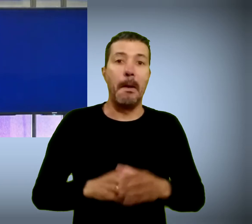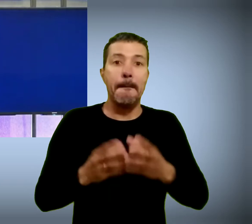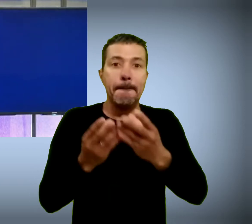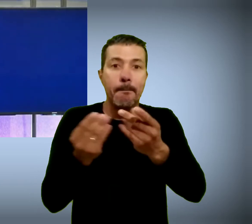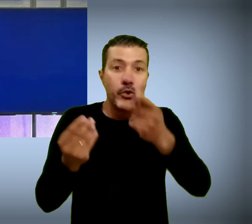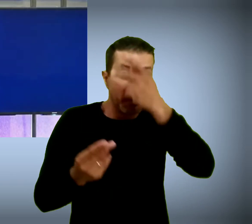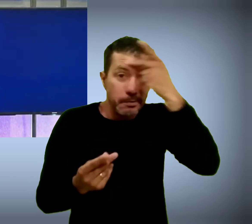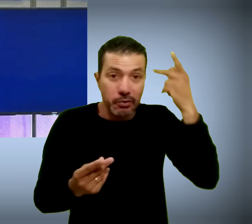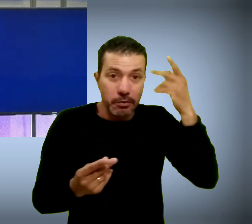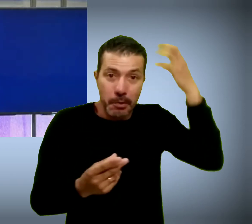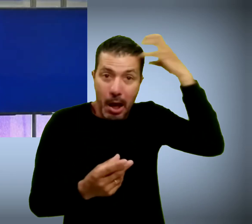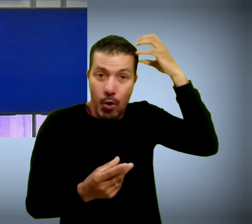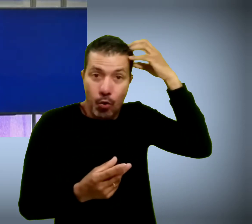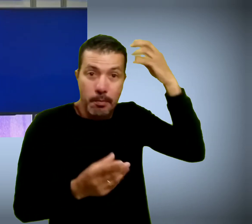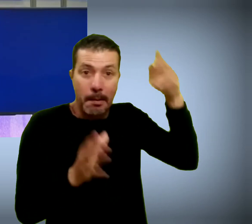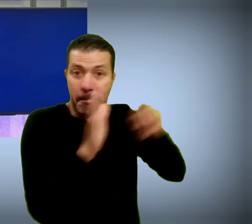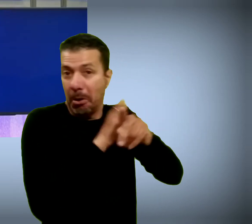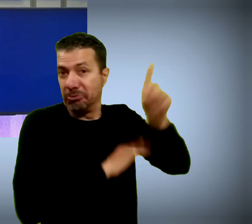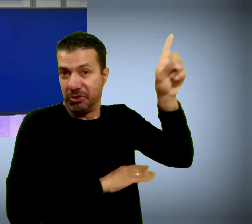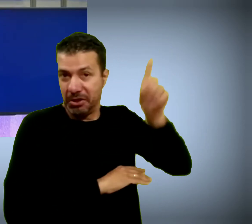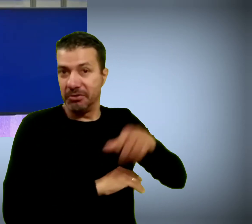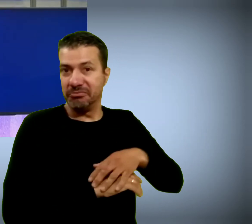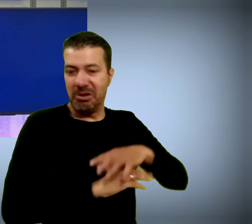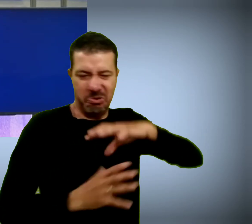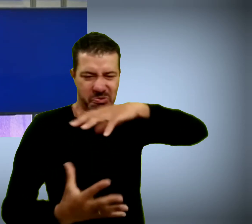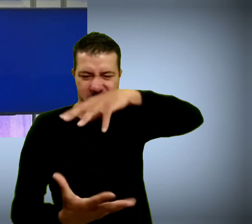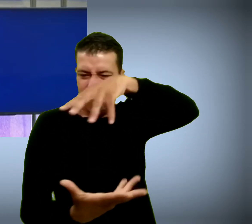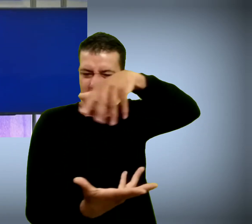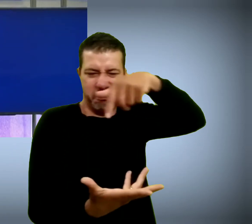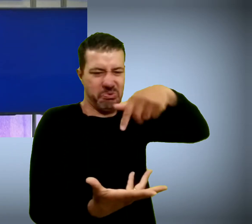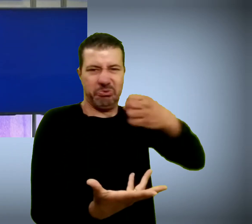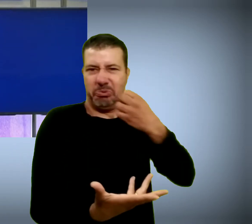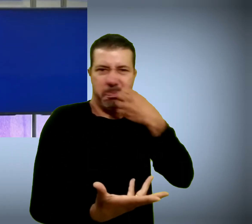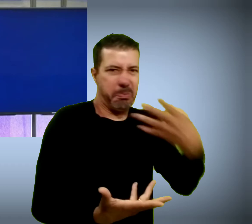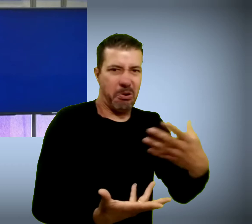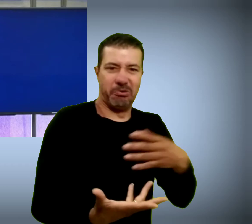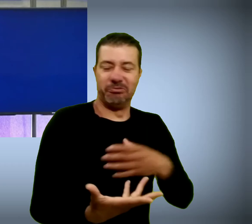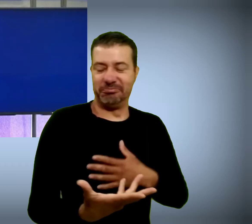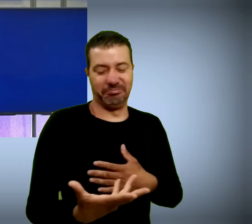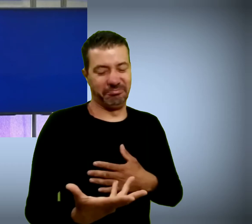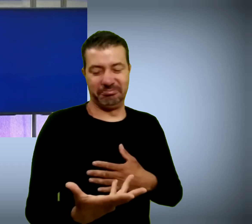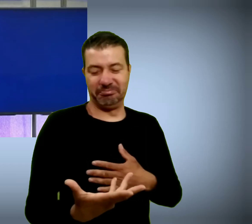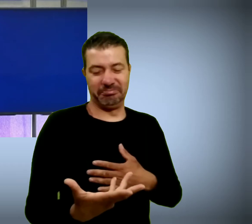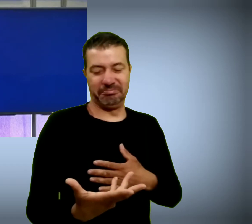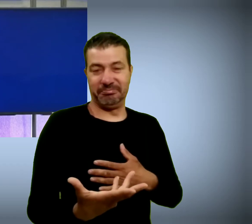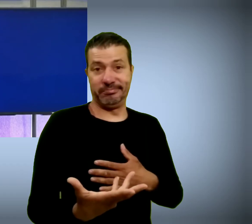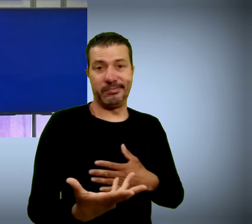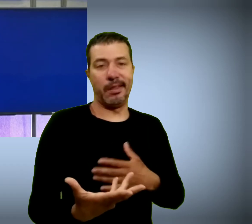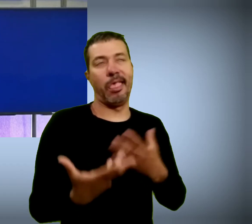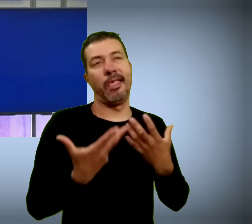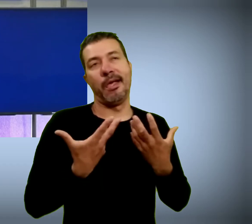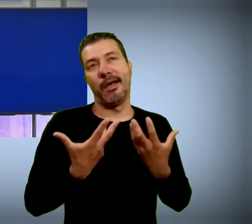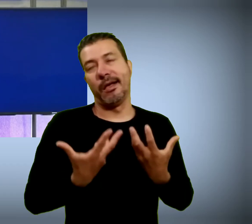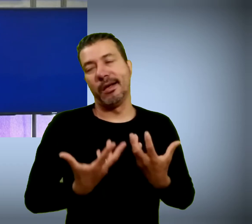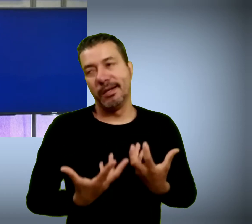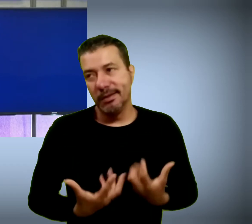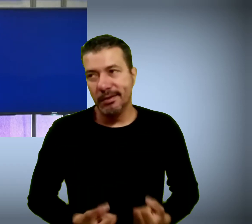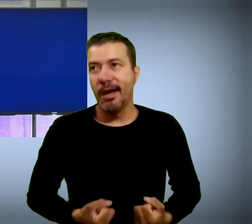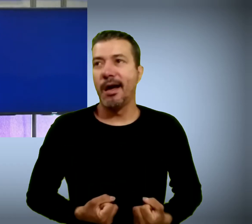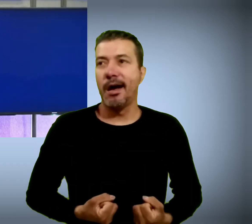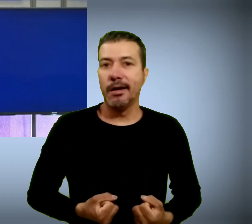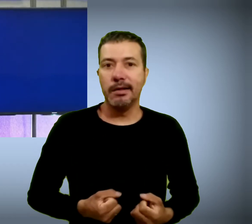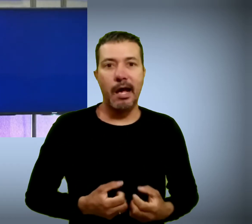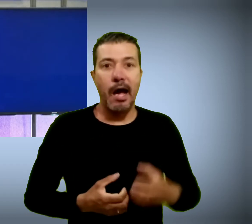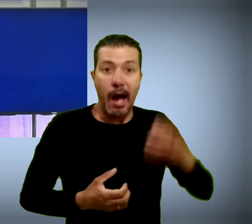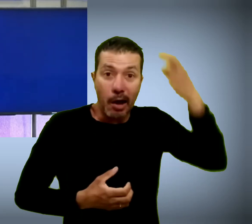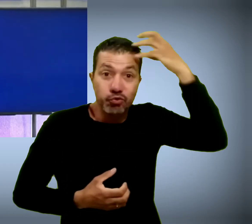Muita gente põe a culpa em Deus. Por exemplo, o nosso mundo não está bom. E nós estamos cansados de ouvir